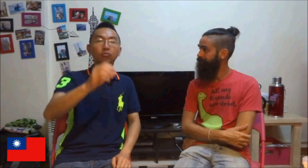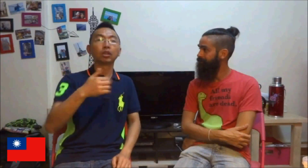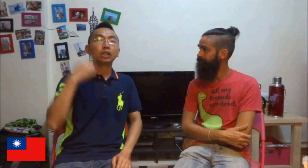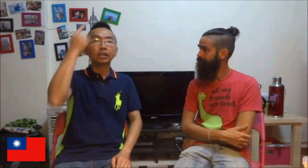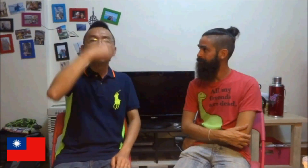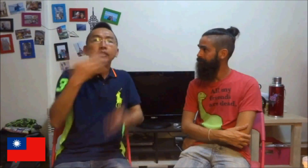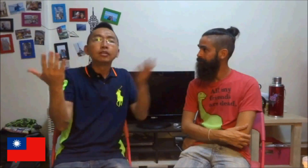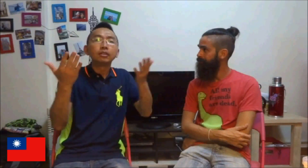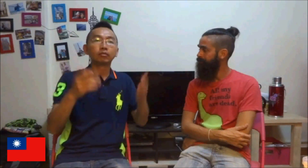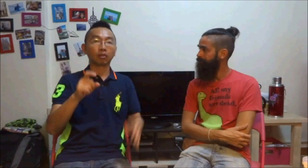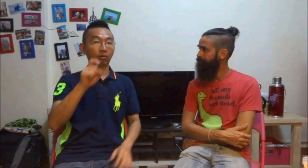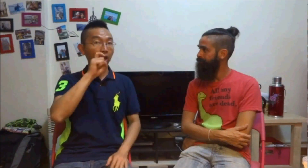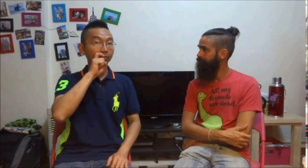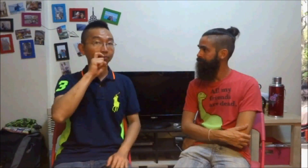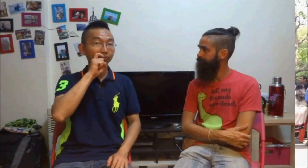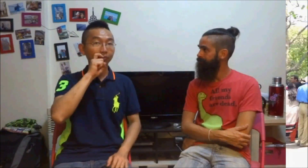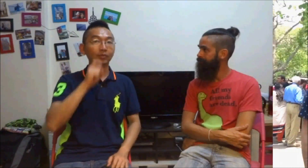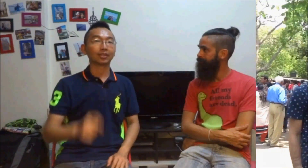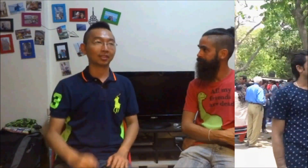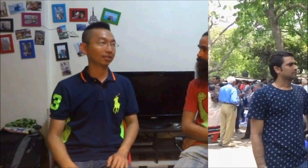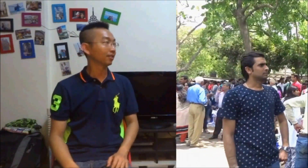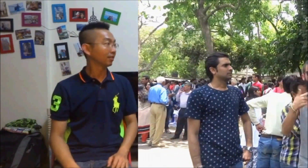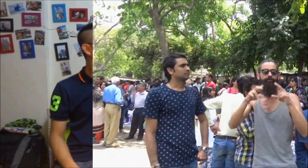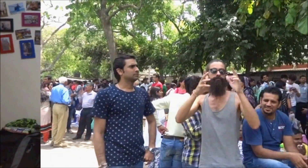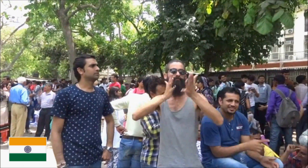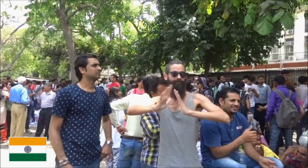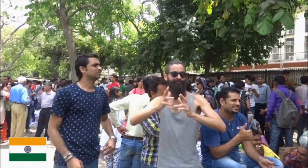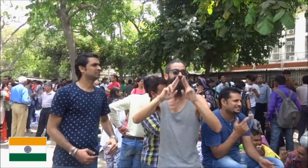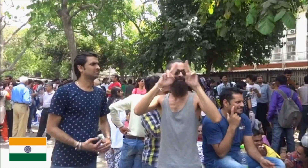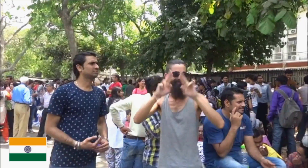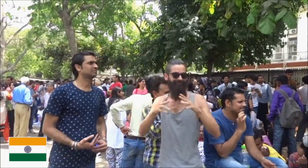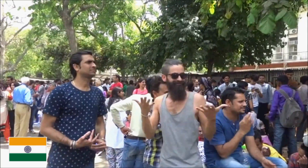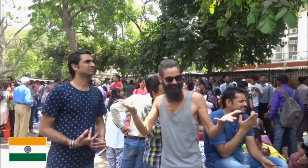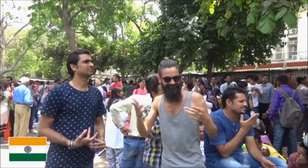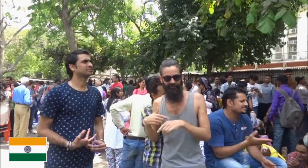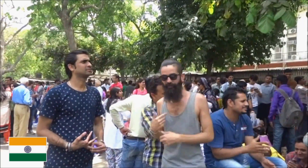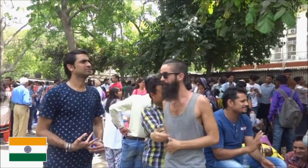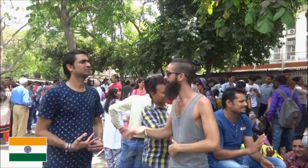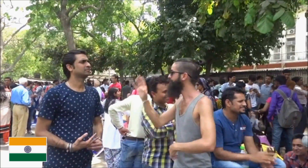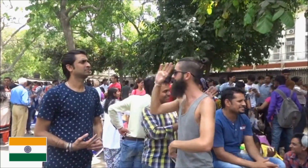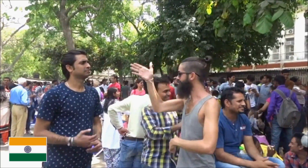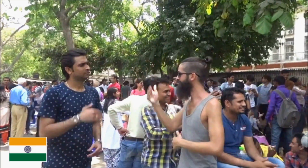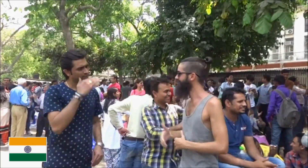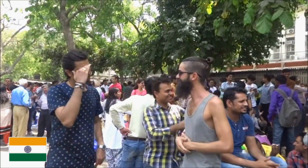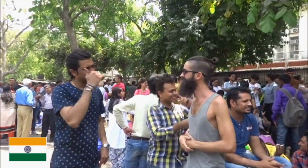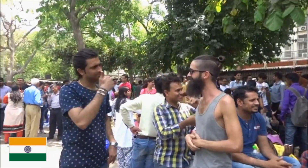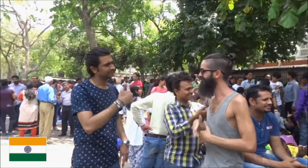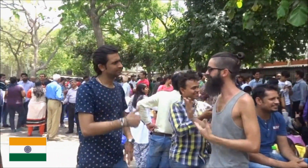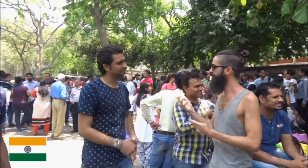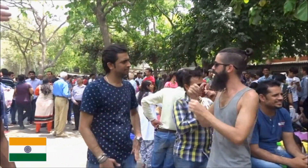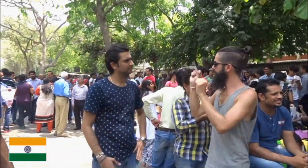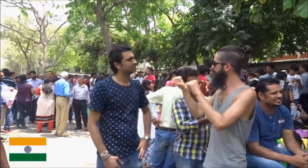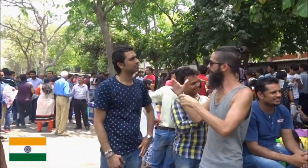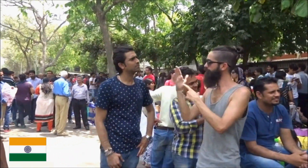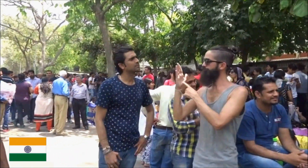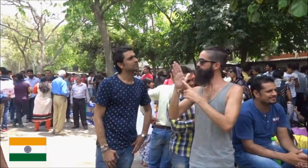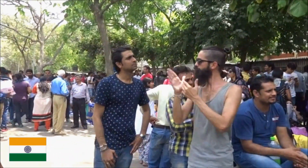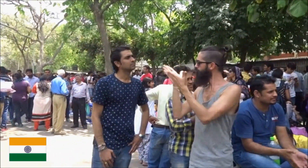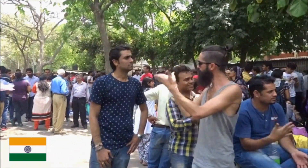Bingo. Ça, c'est quelqu'un qui est d'ici, qui signe en international. Salut à toi. Salut.